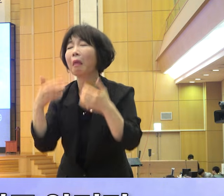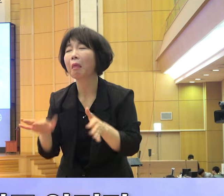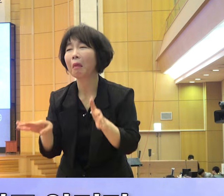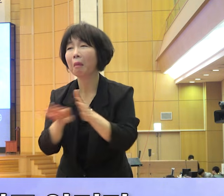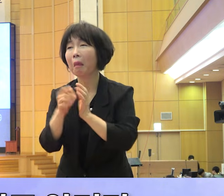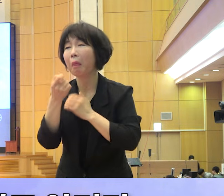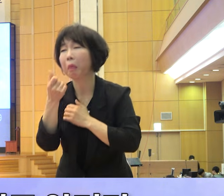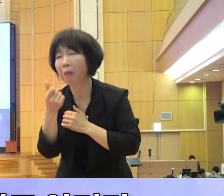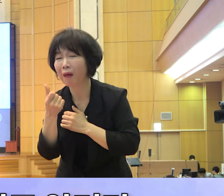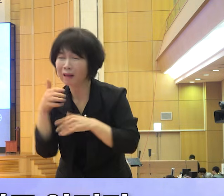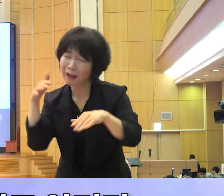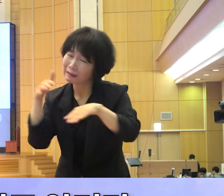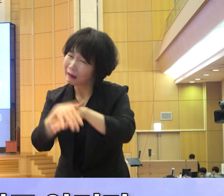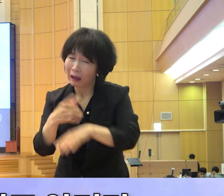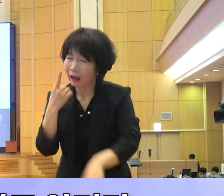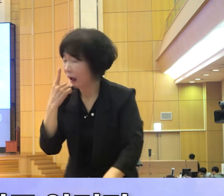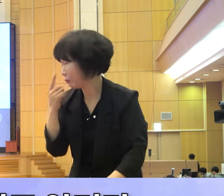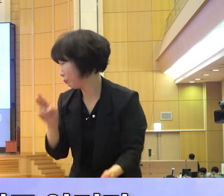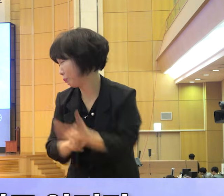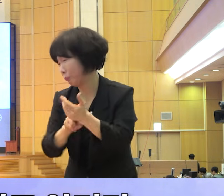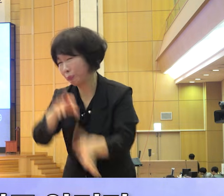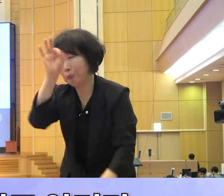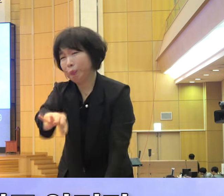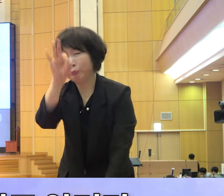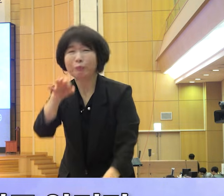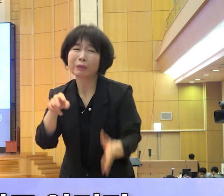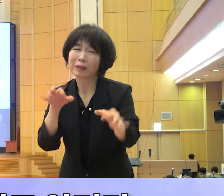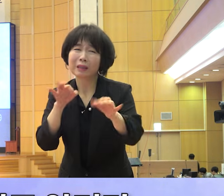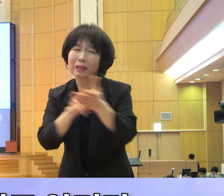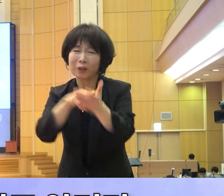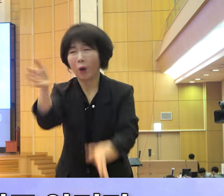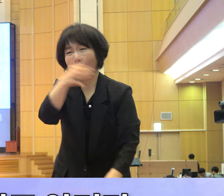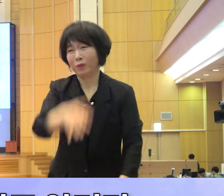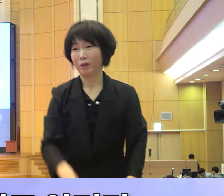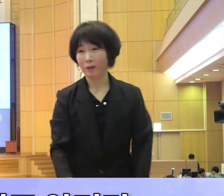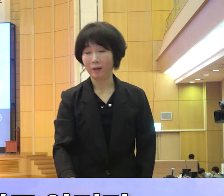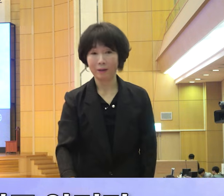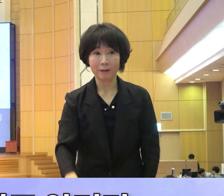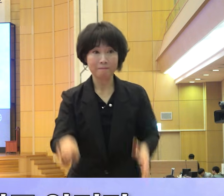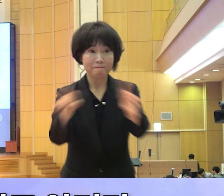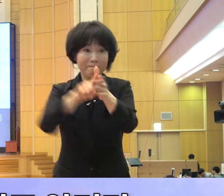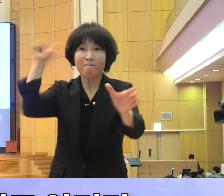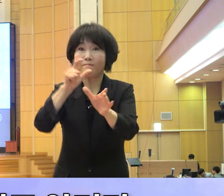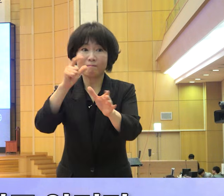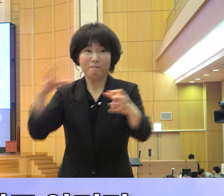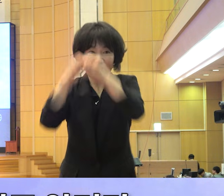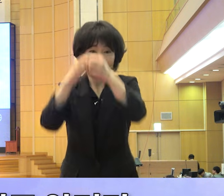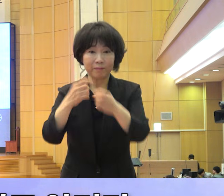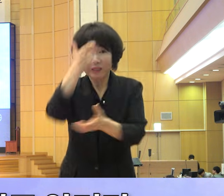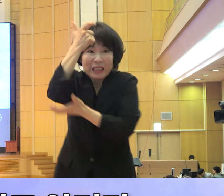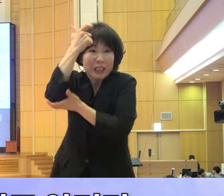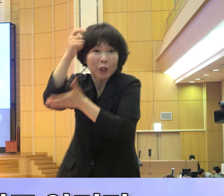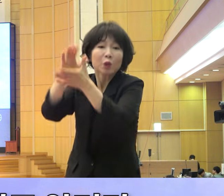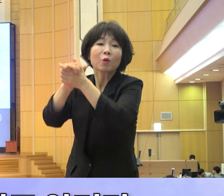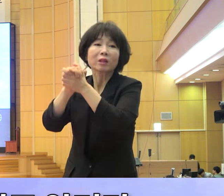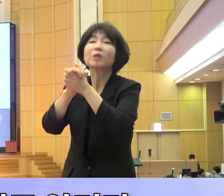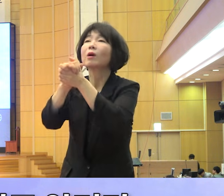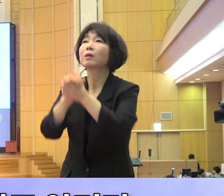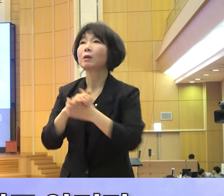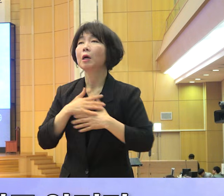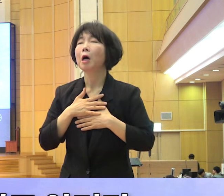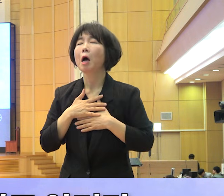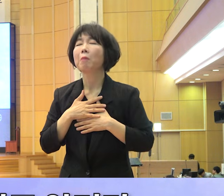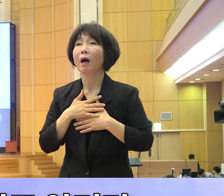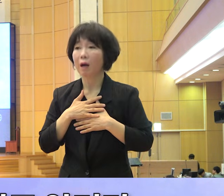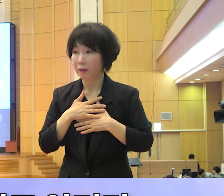미지근한 라우디게교회처럼 이런 식으로는 기적이 일어나지 않습니다. 한 번을 믿더라도, 기도를 하더라도